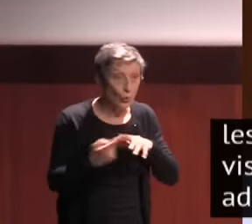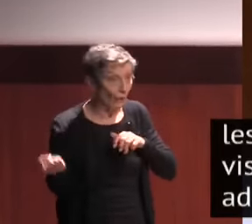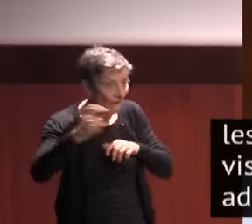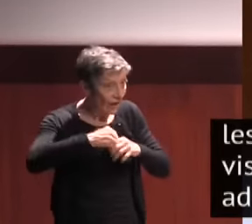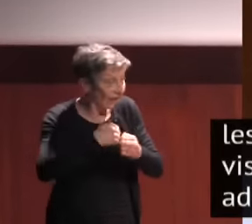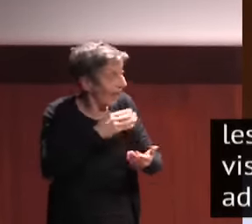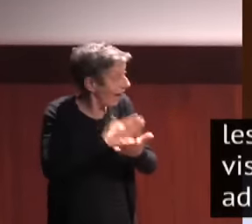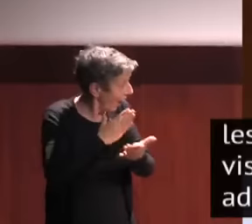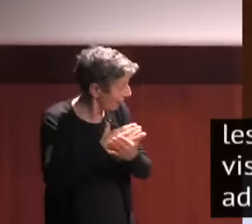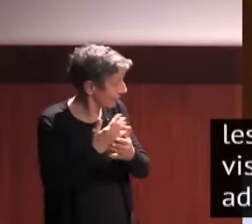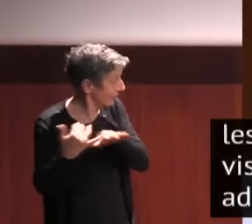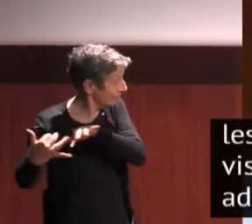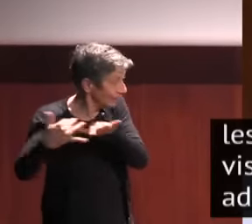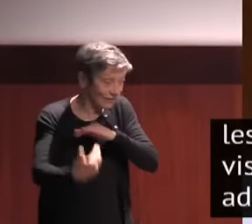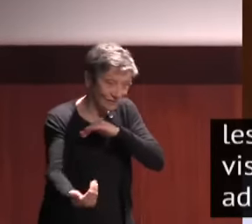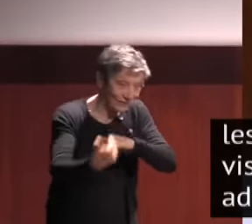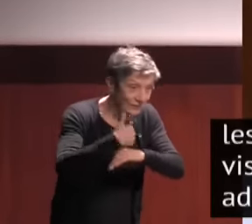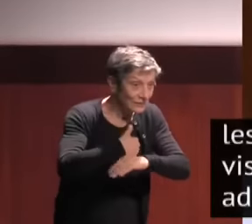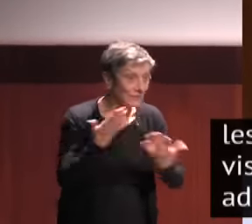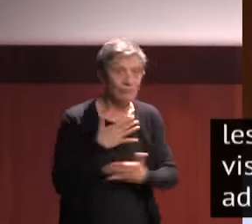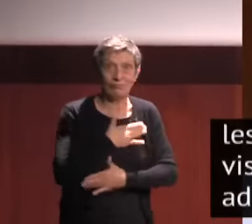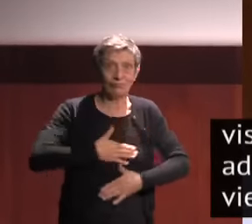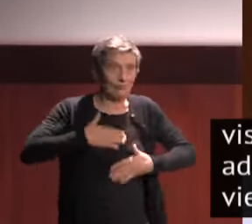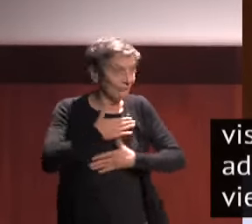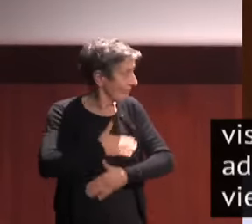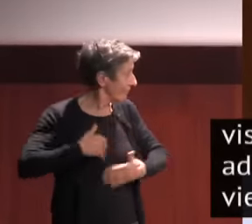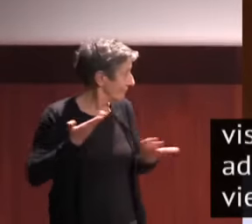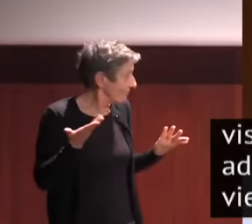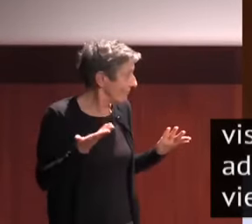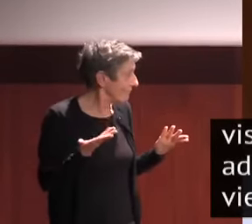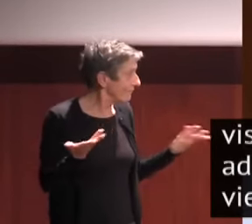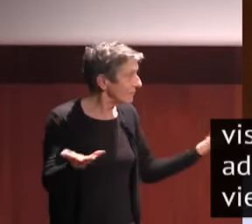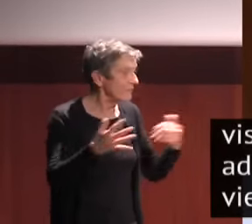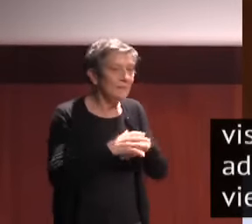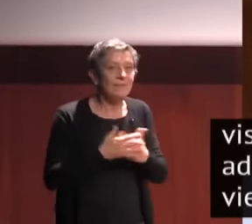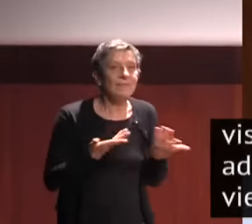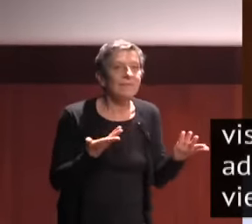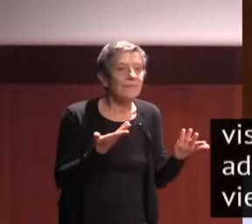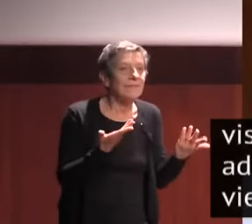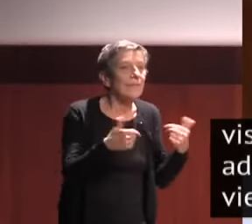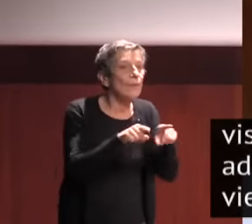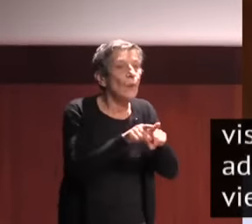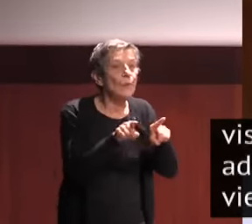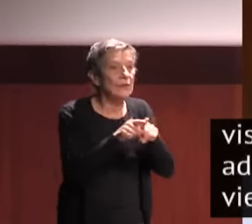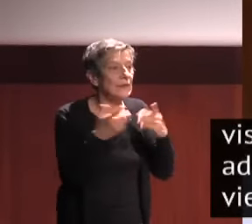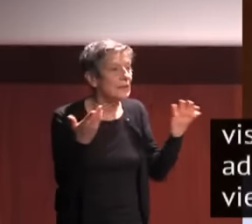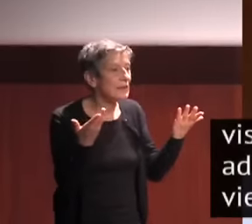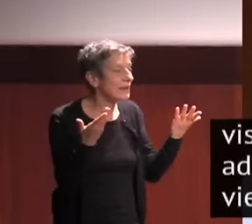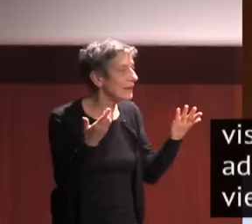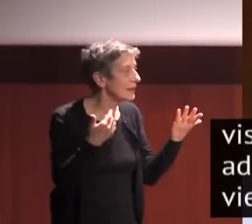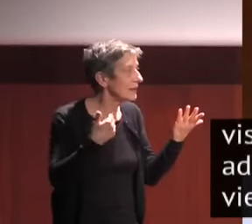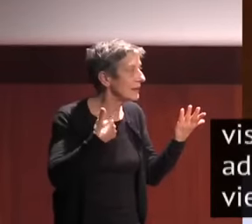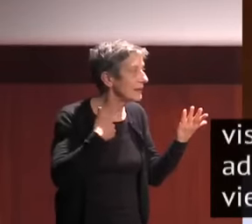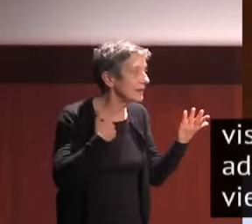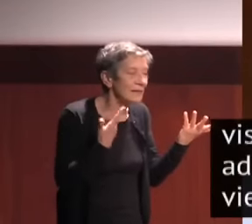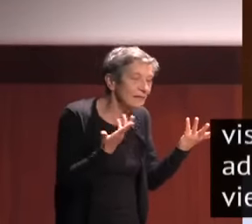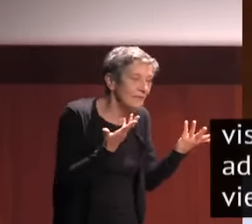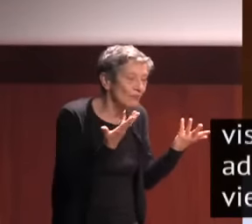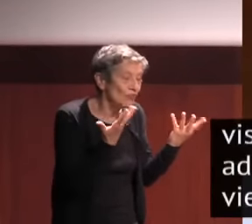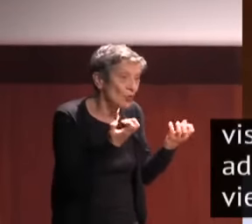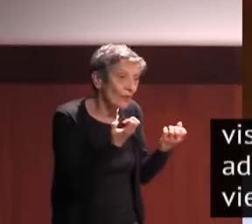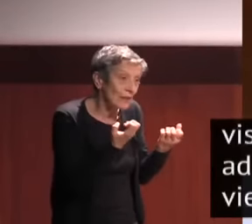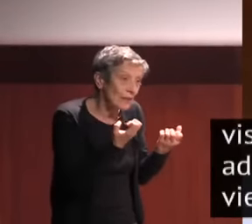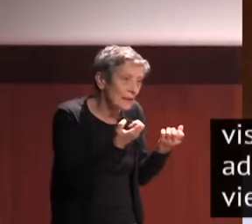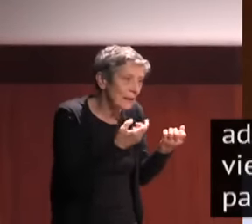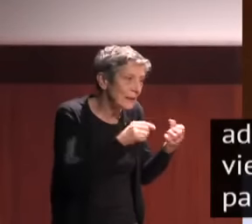classe en inclusion et qui sont aussi ravis d'être là. Et j'en profite pour parler peut-être légèrement de ce que je peux proposer avec les élèves,